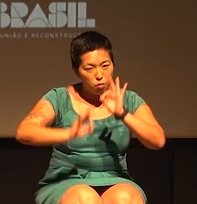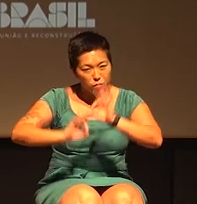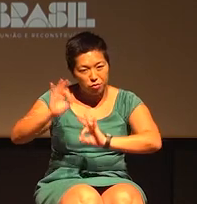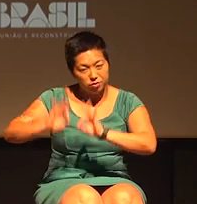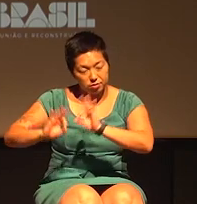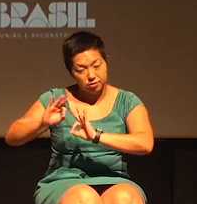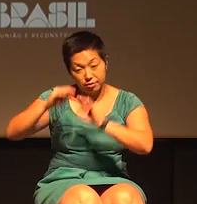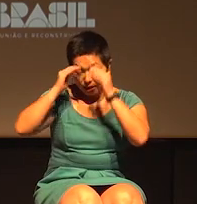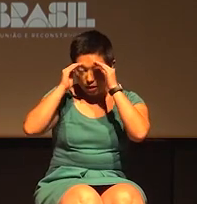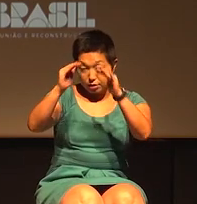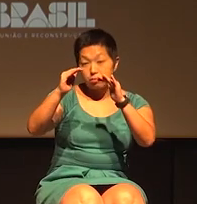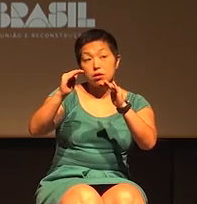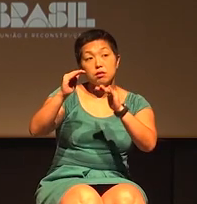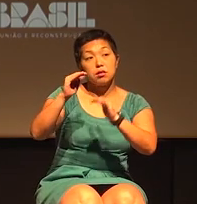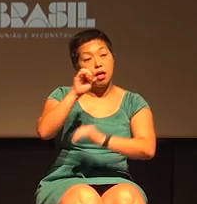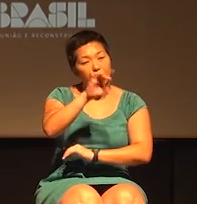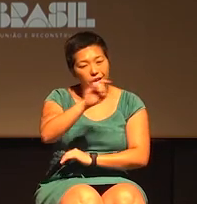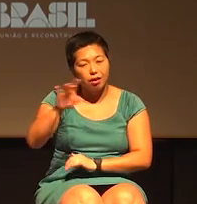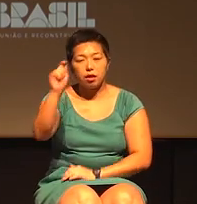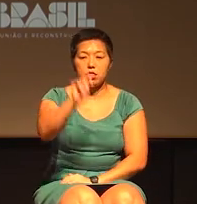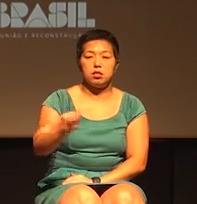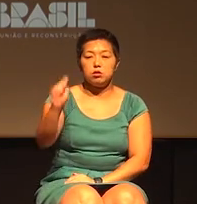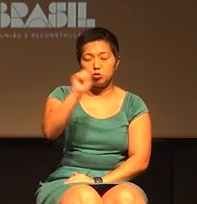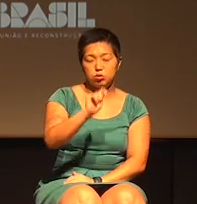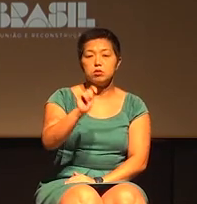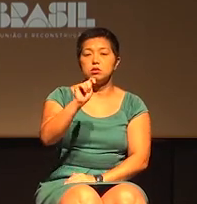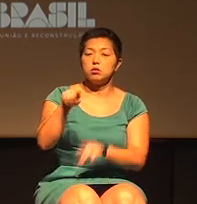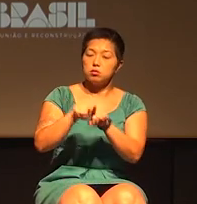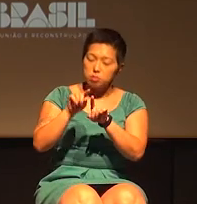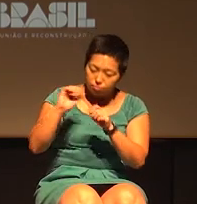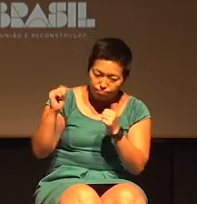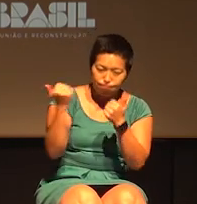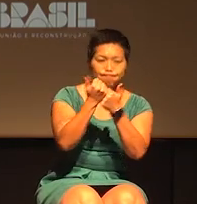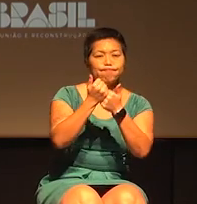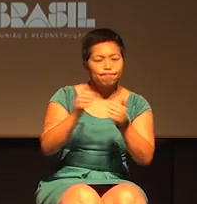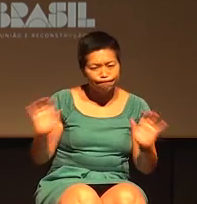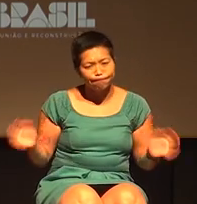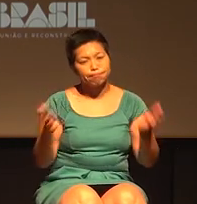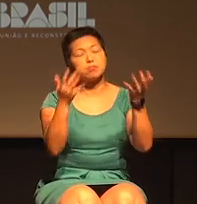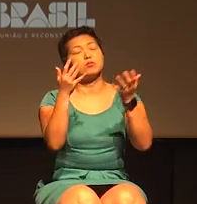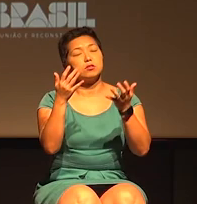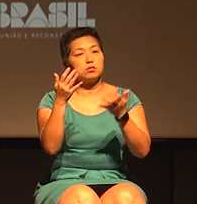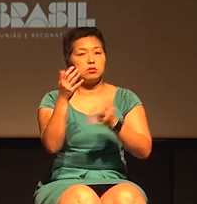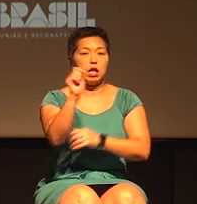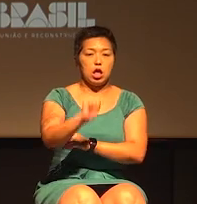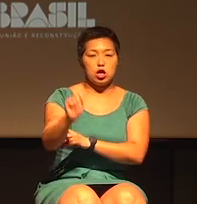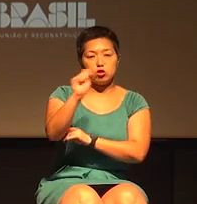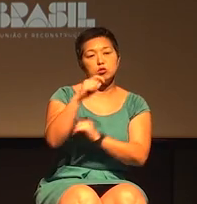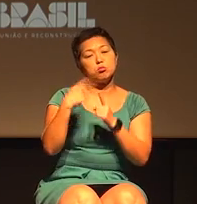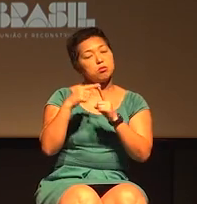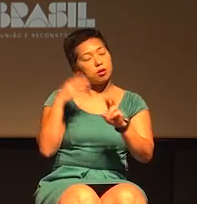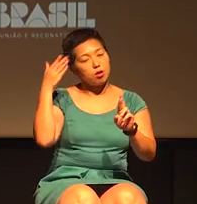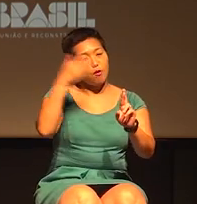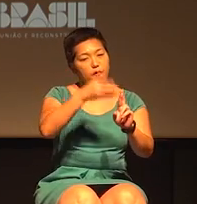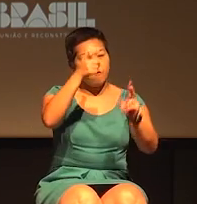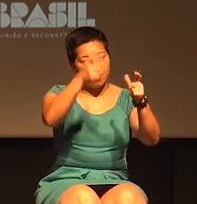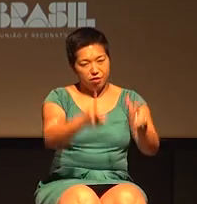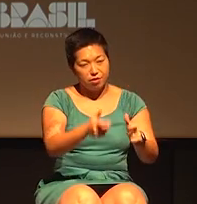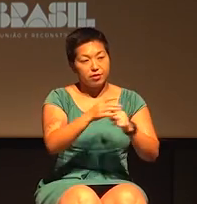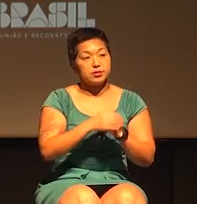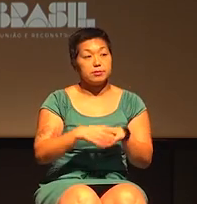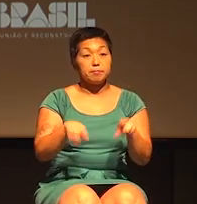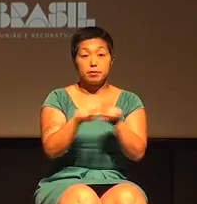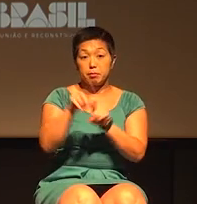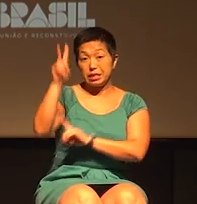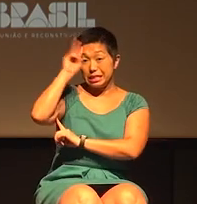respeitar o conhecimento da associação local fortalecer Associação local para ser um ponto de referência de várias coisas segunda é